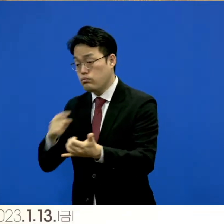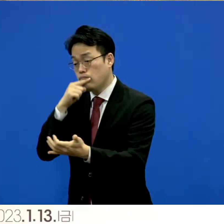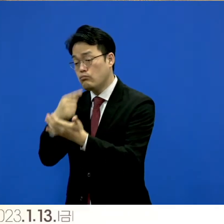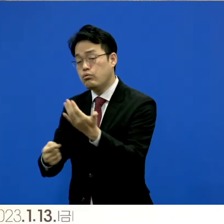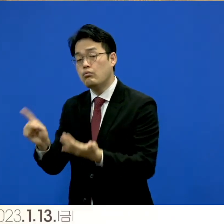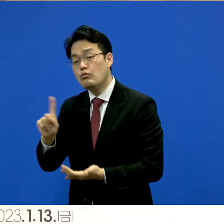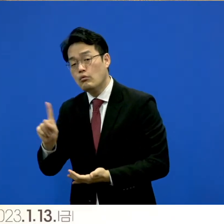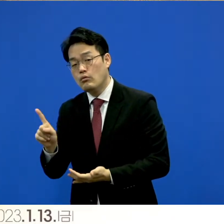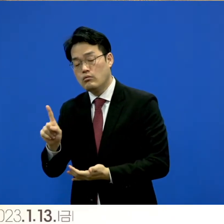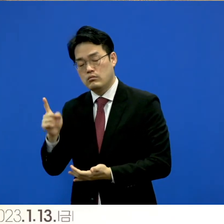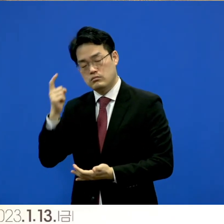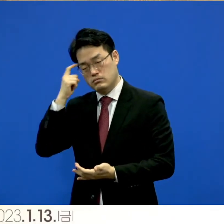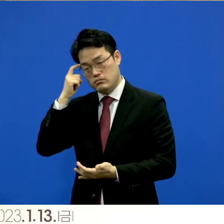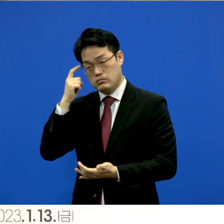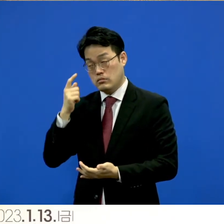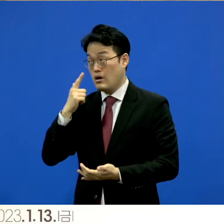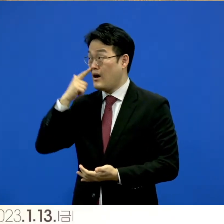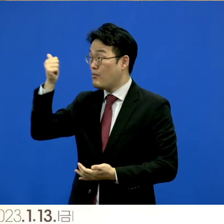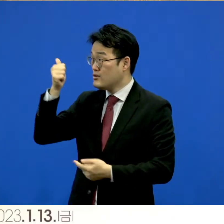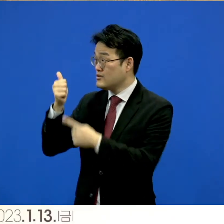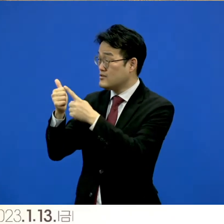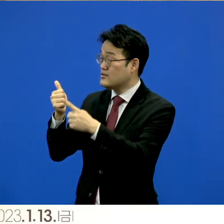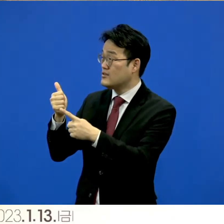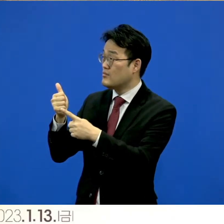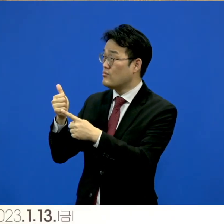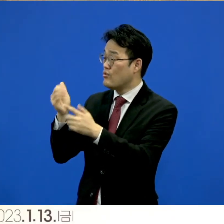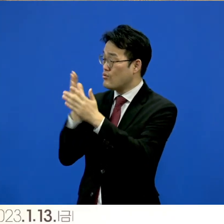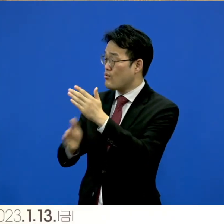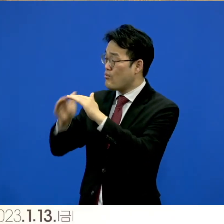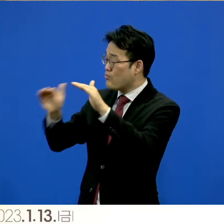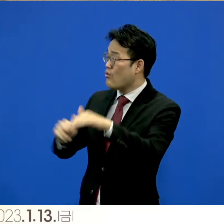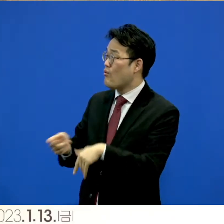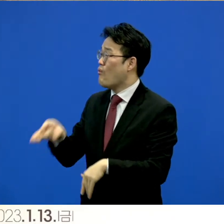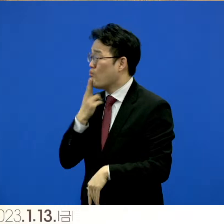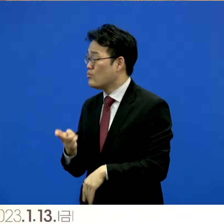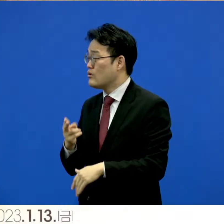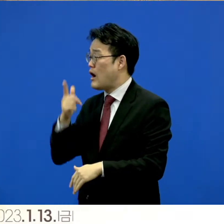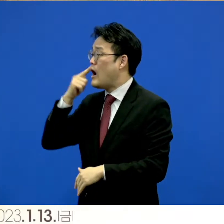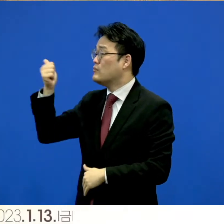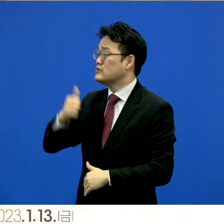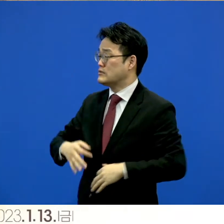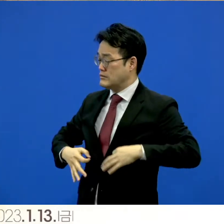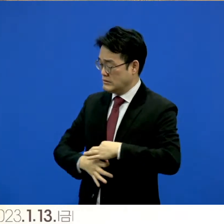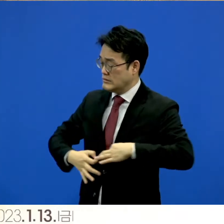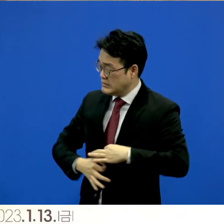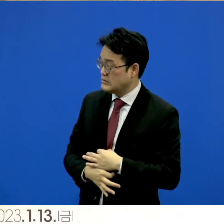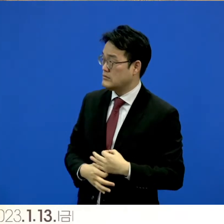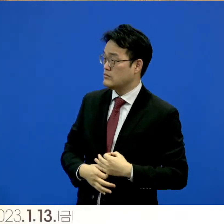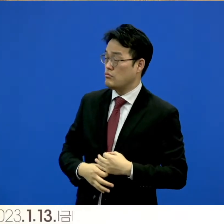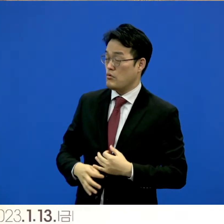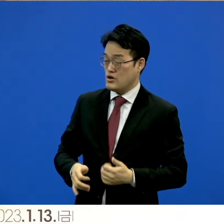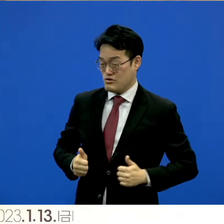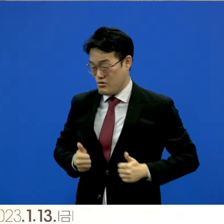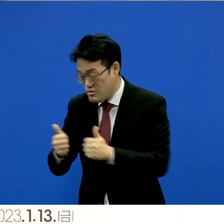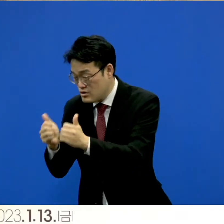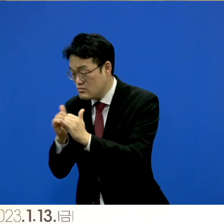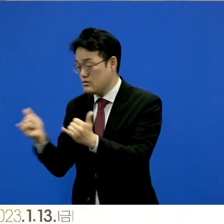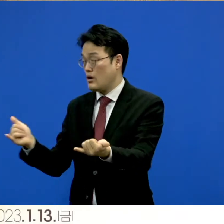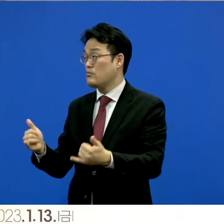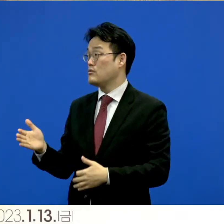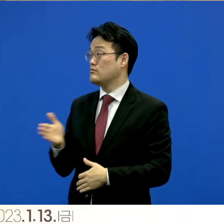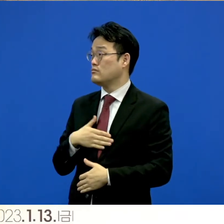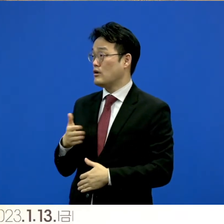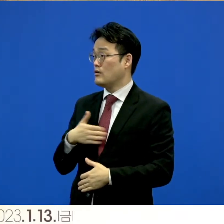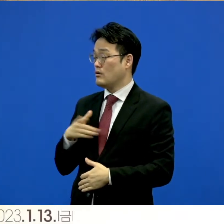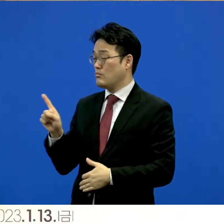아버지의 행동은 정의롭지 않아 보여요. 불공평하게 보이는 겁니다. 충실한 사람은 배제되고 엉망으로 산 인간에